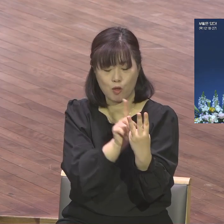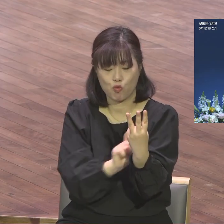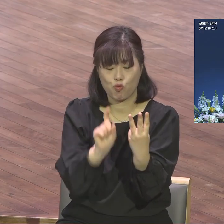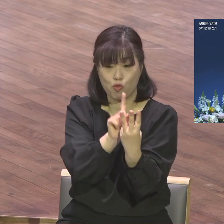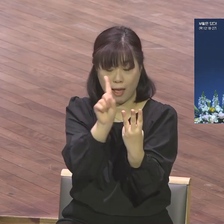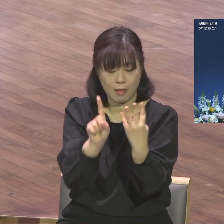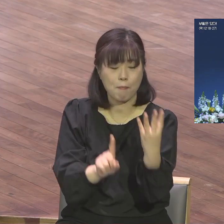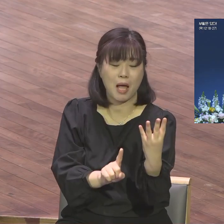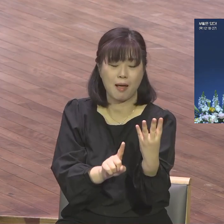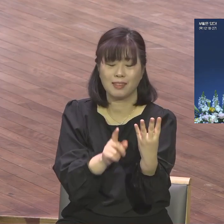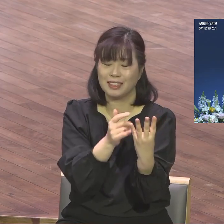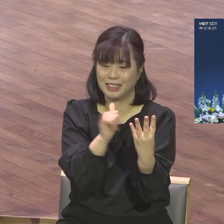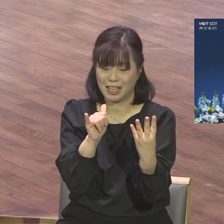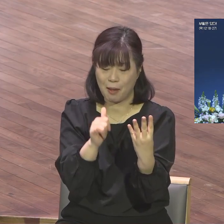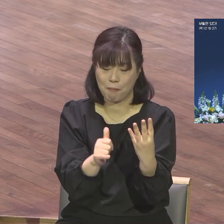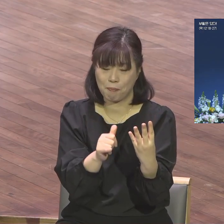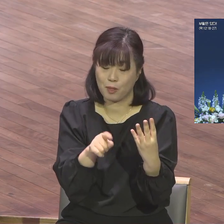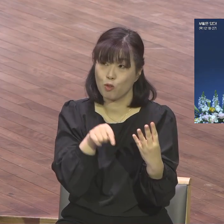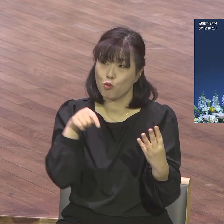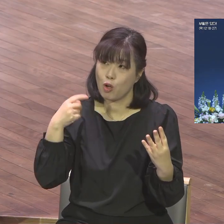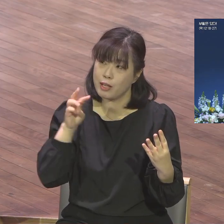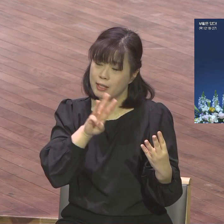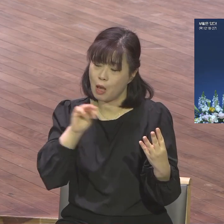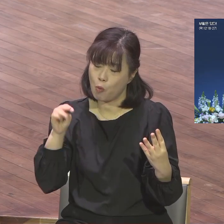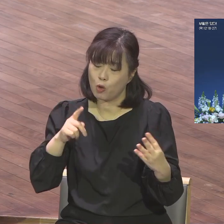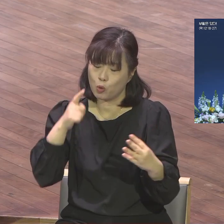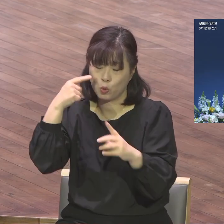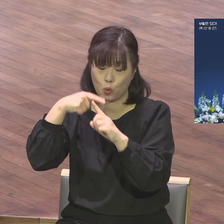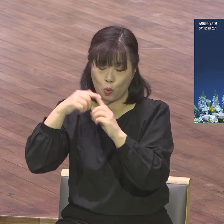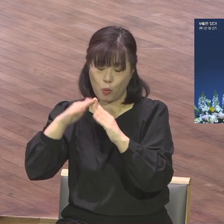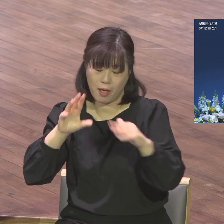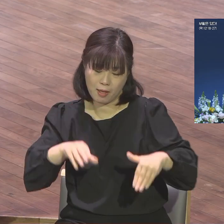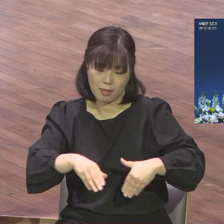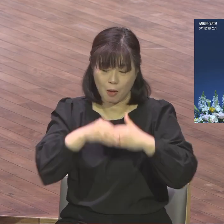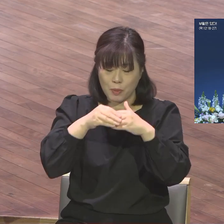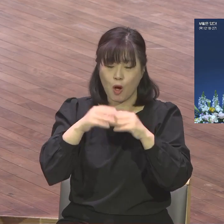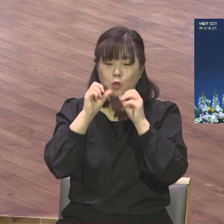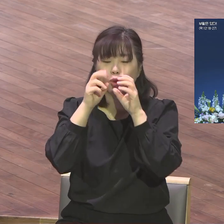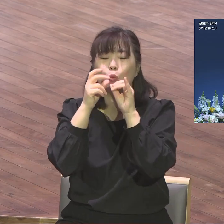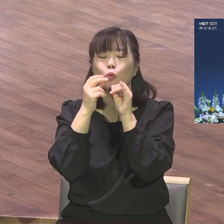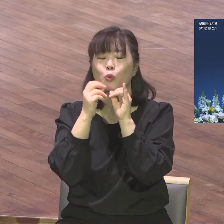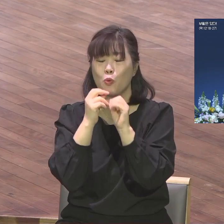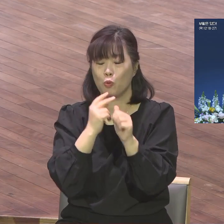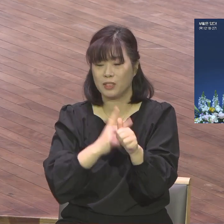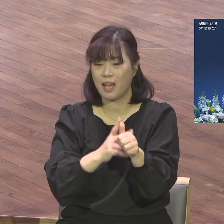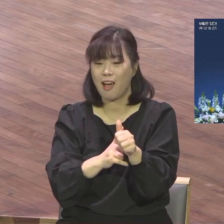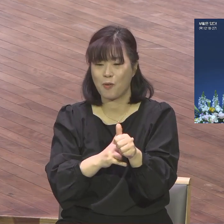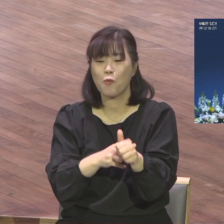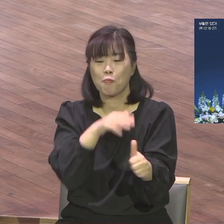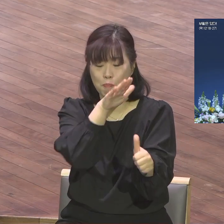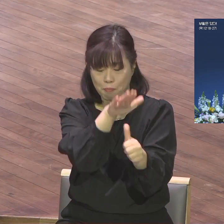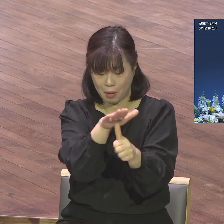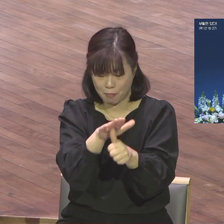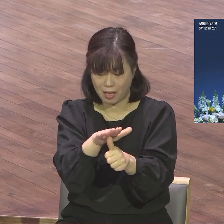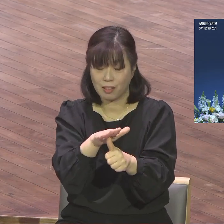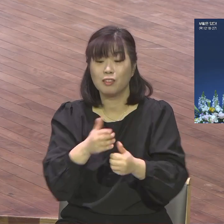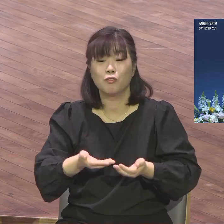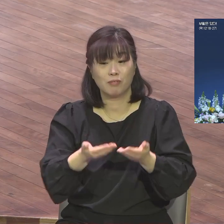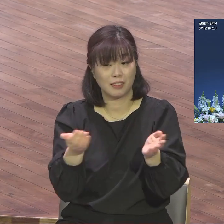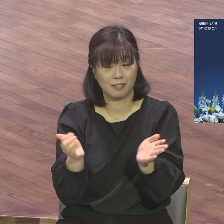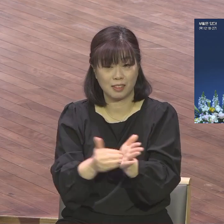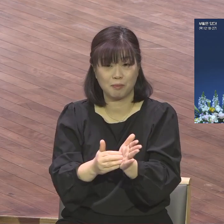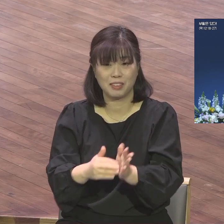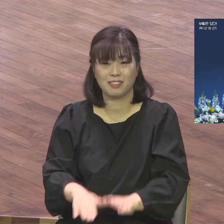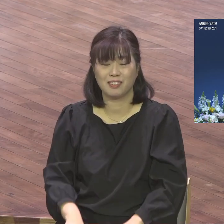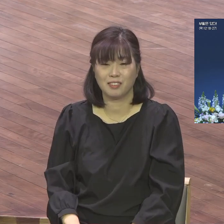협력을 그렇게 다 주게 되었습니다. 순수한 사람들이요. 아직까지 때가 묻지 아니하는